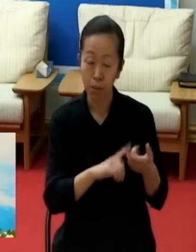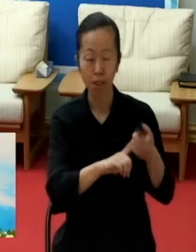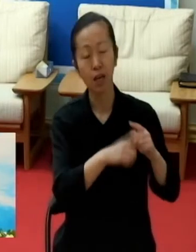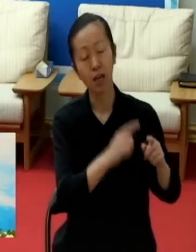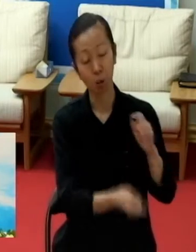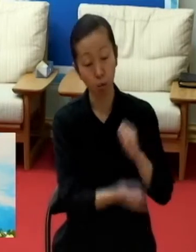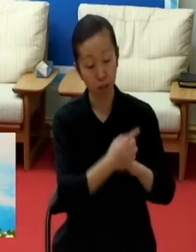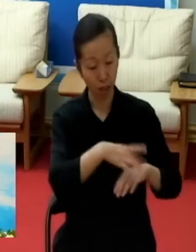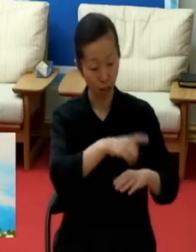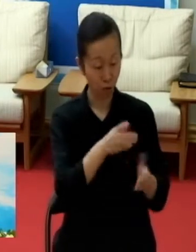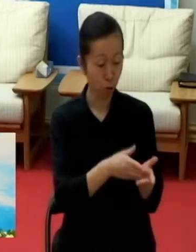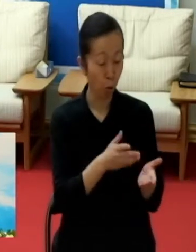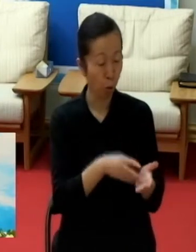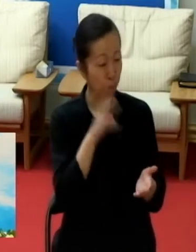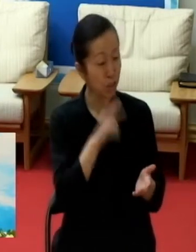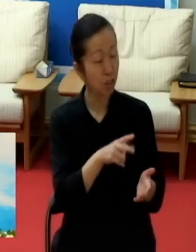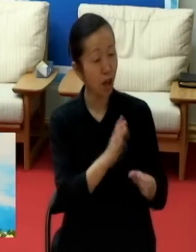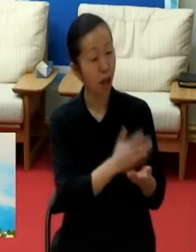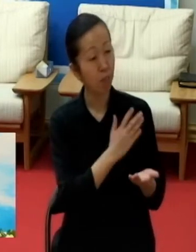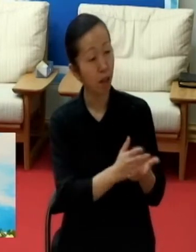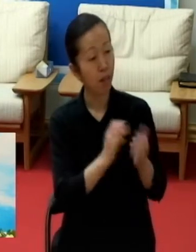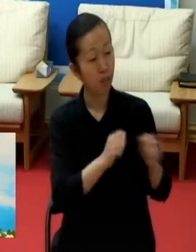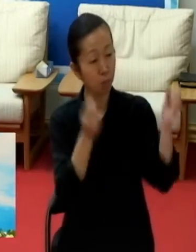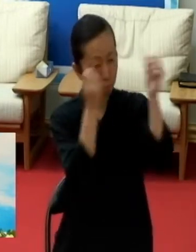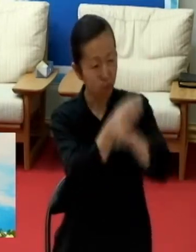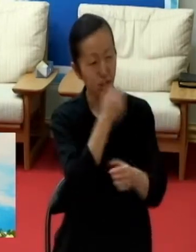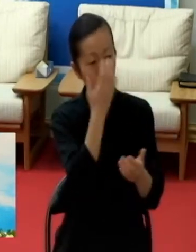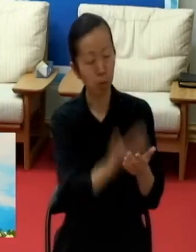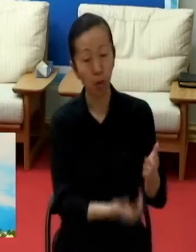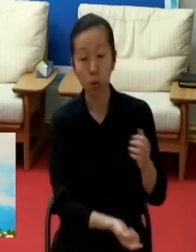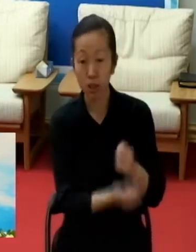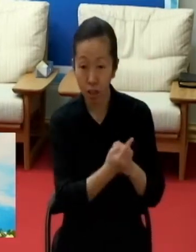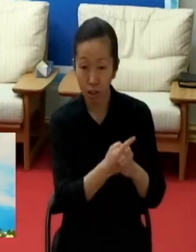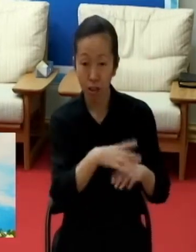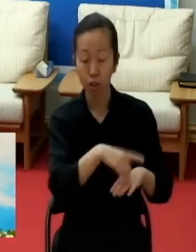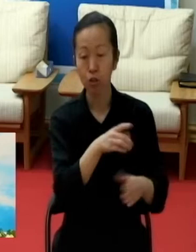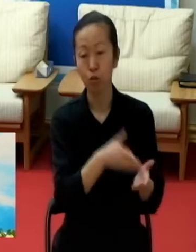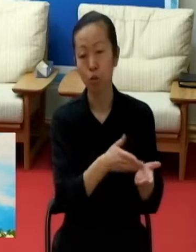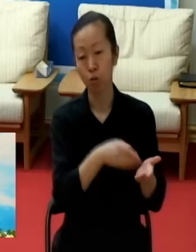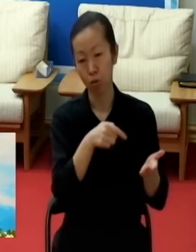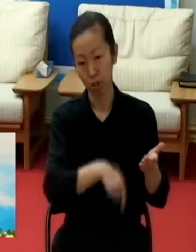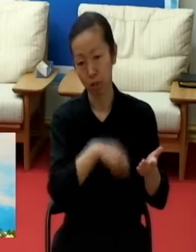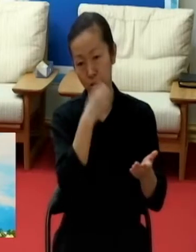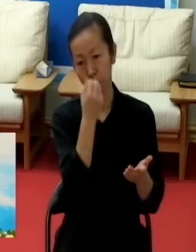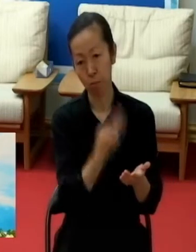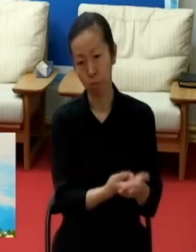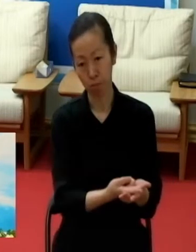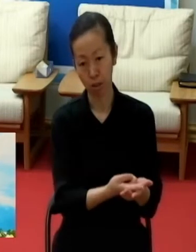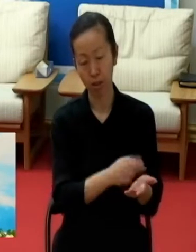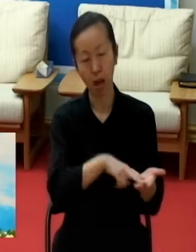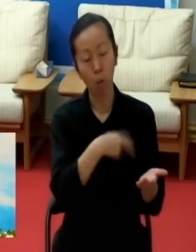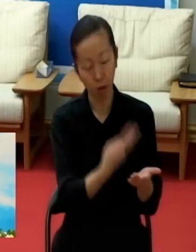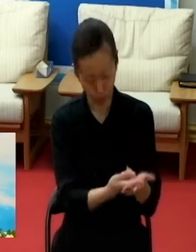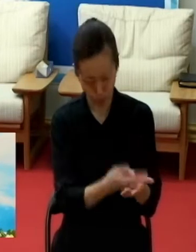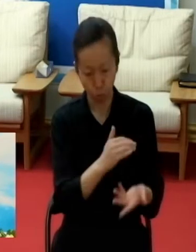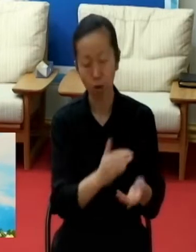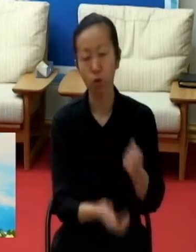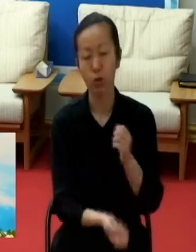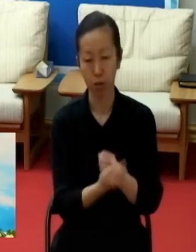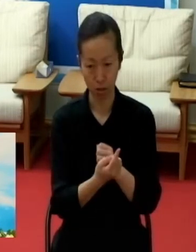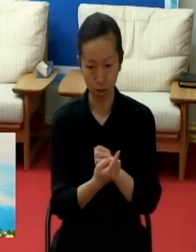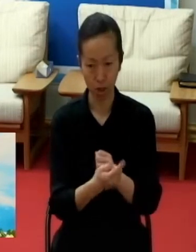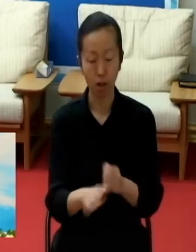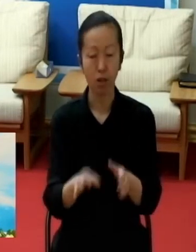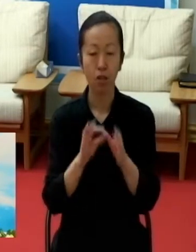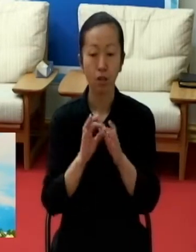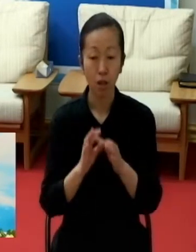嘩したり常論のために倒れたり 이런 모든 것들이 바로 우리가 사단에게 쏟고 있는 현실이기도